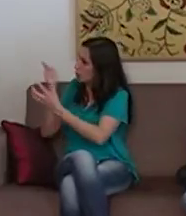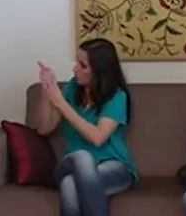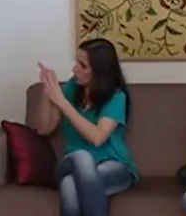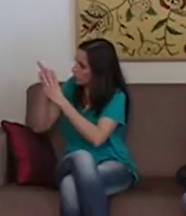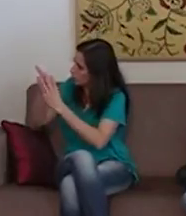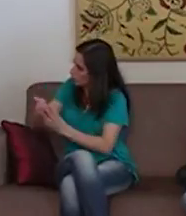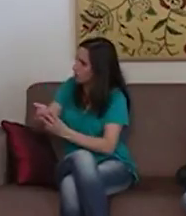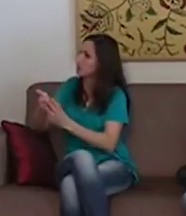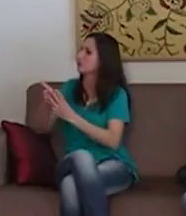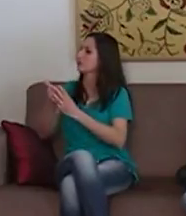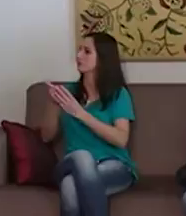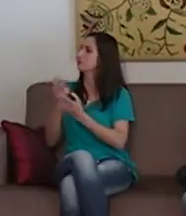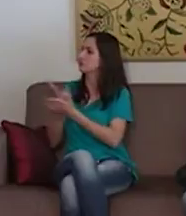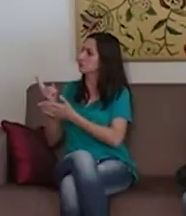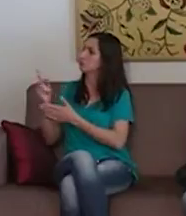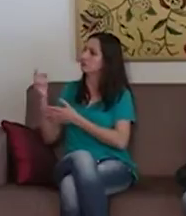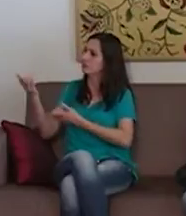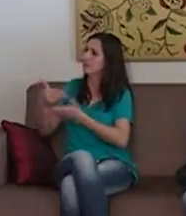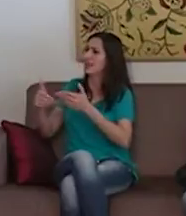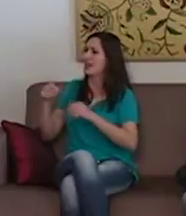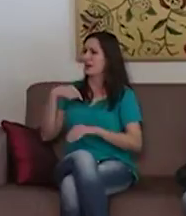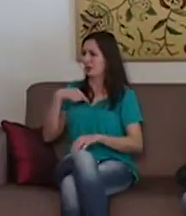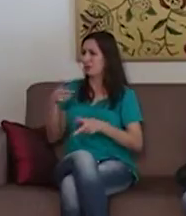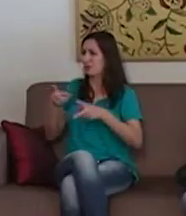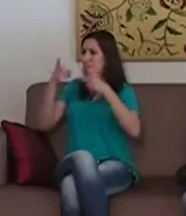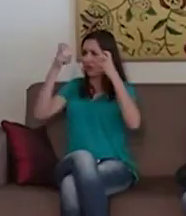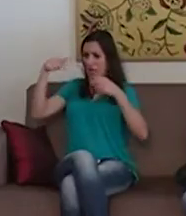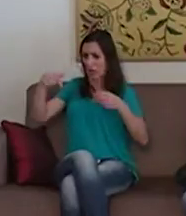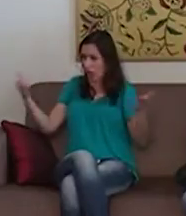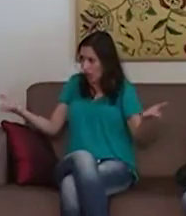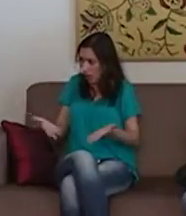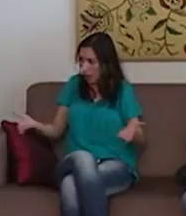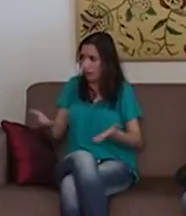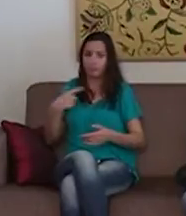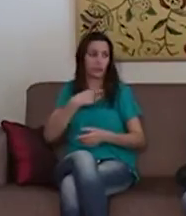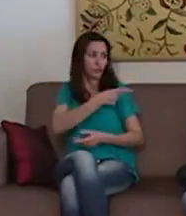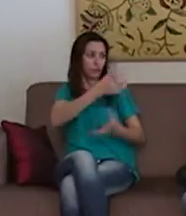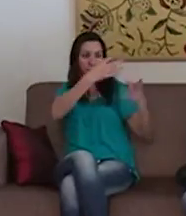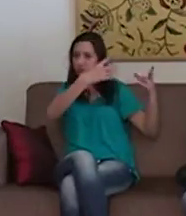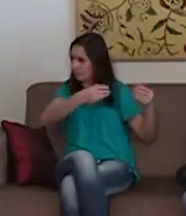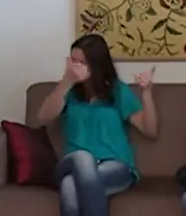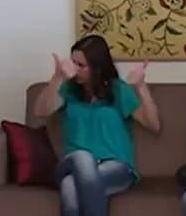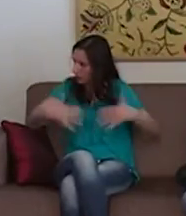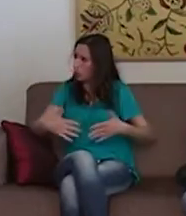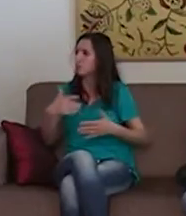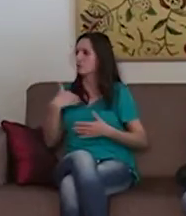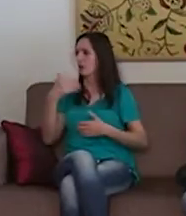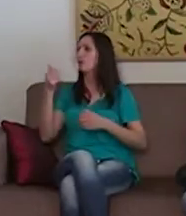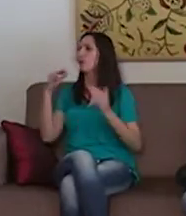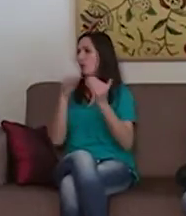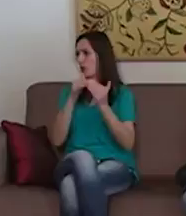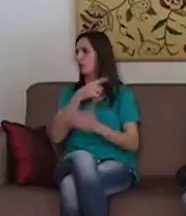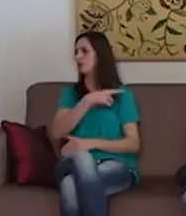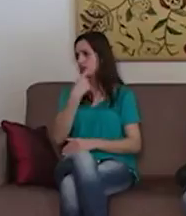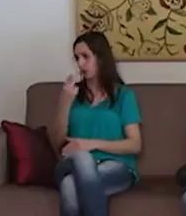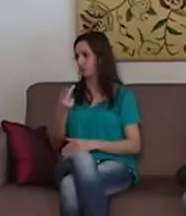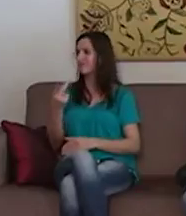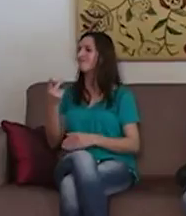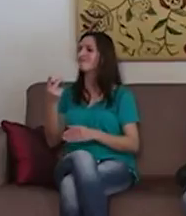tive intérpretes de Libras, que eram vinculados ao núcleo de acessibilidade. Mas eu percebo que agora, vendo o relato dos meus colegas,